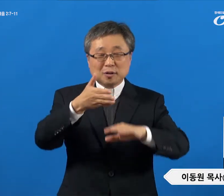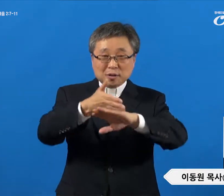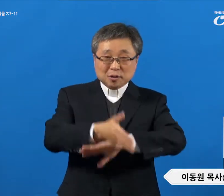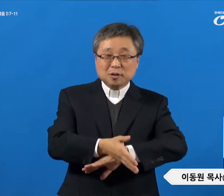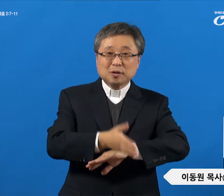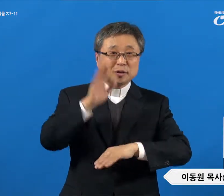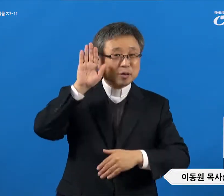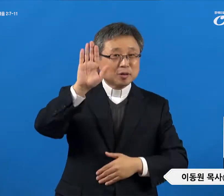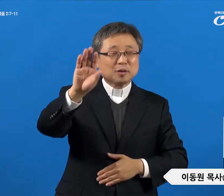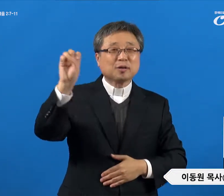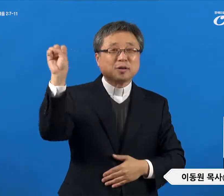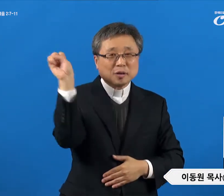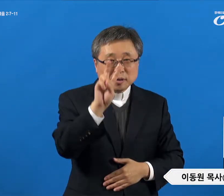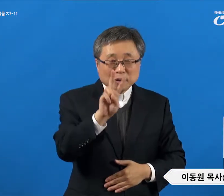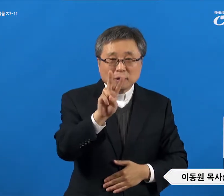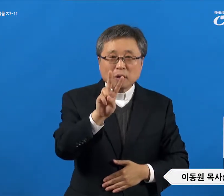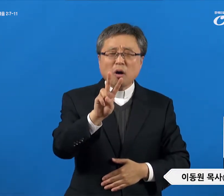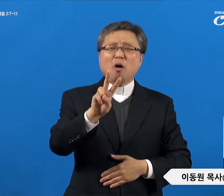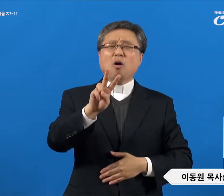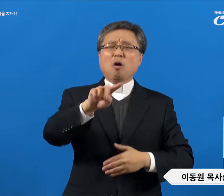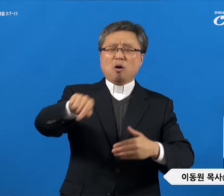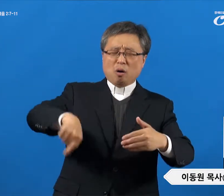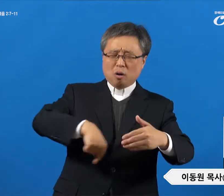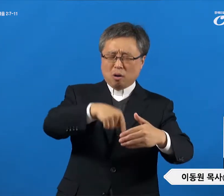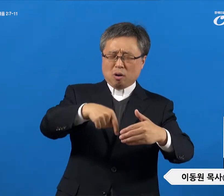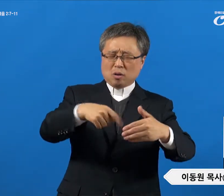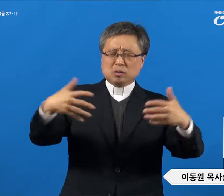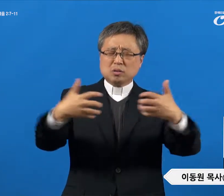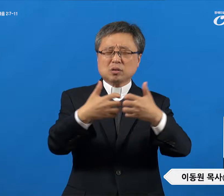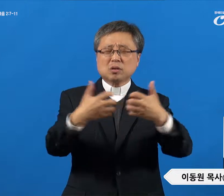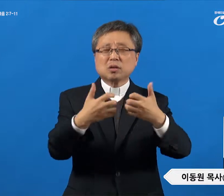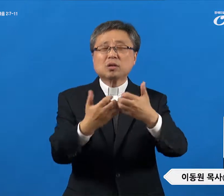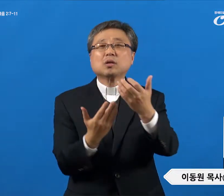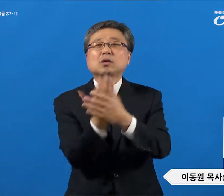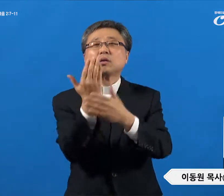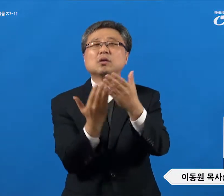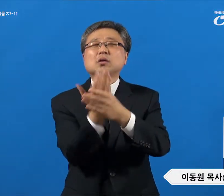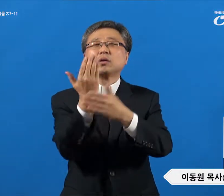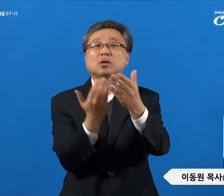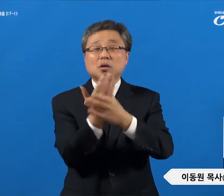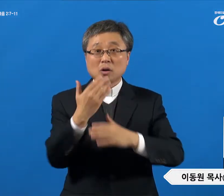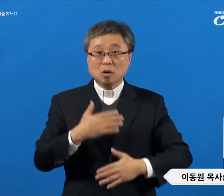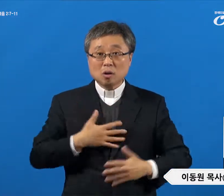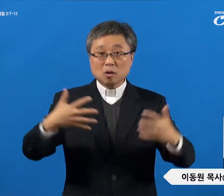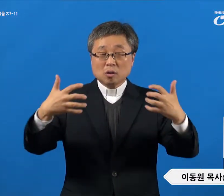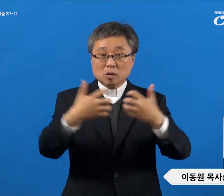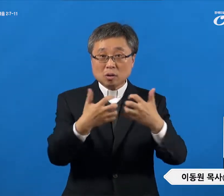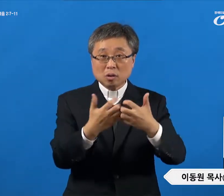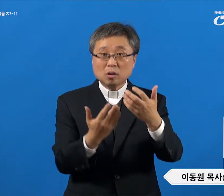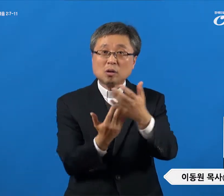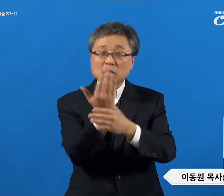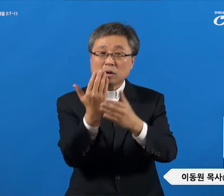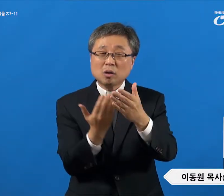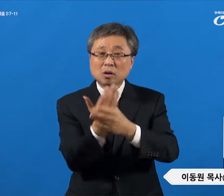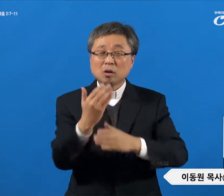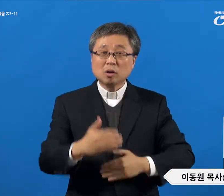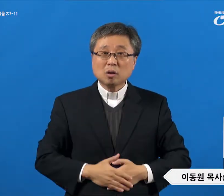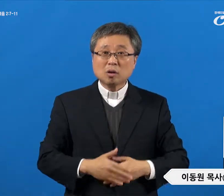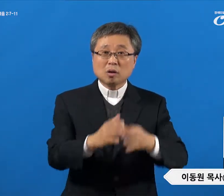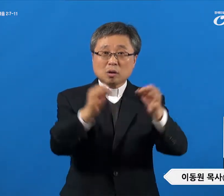나서 갑자기 내전이 일어났어요. 이 나라 안에서 전쟁이 일어났어요. 전쟁이 났는데, 근데 그동안에 무슨 일이